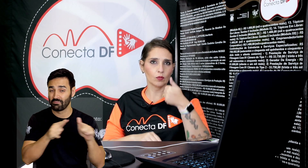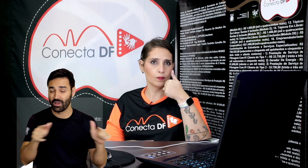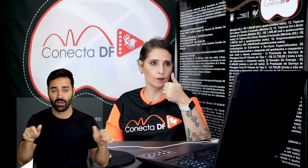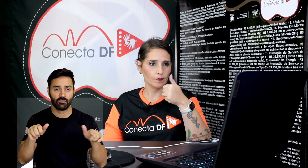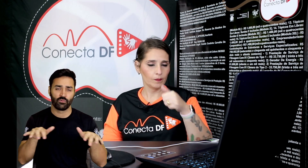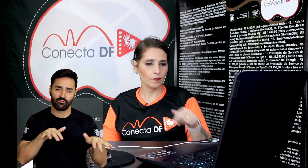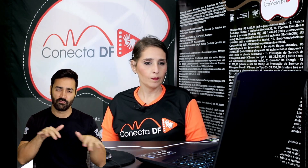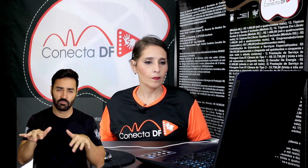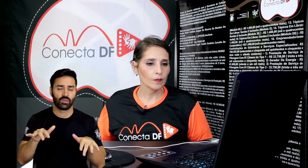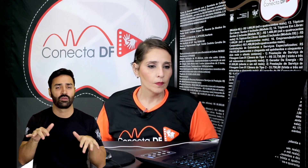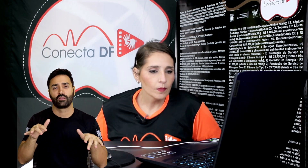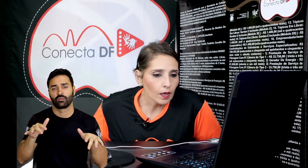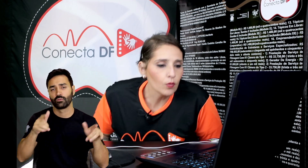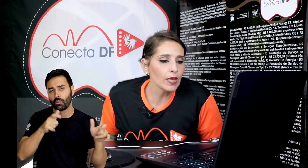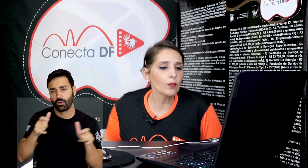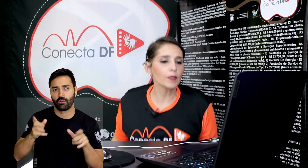mesmo.